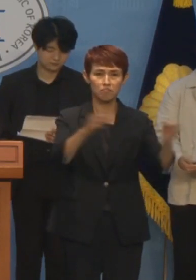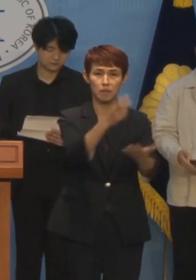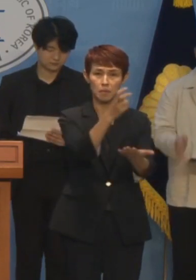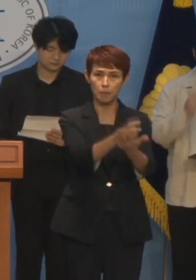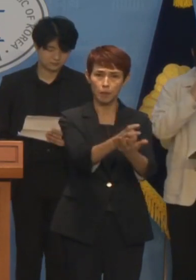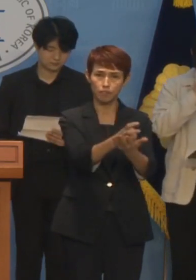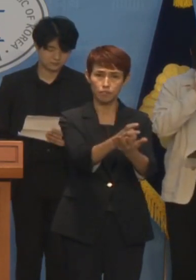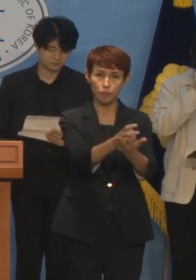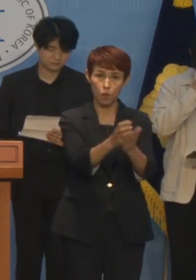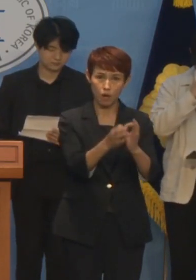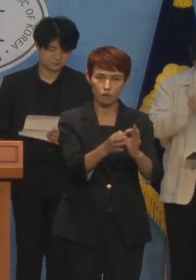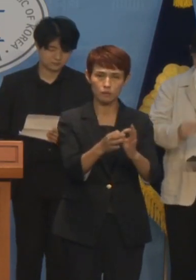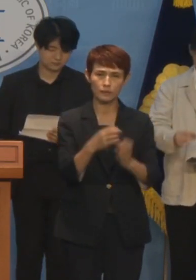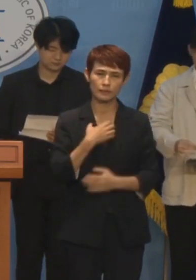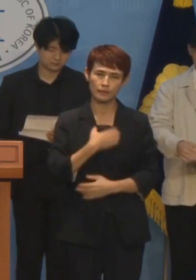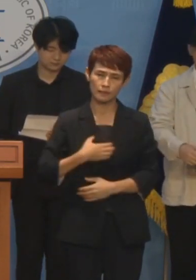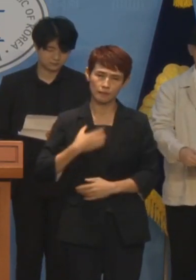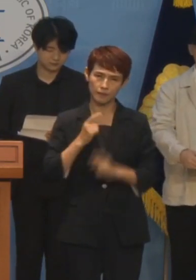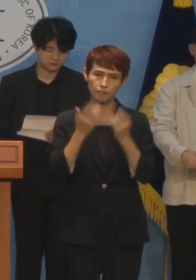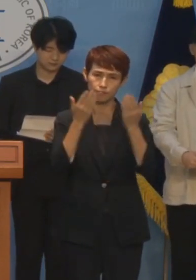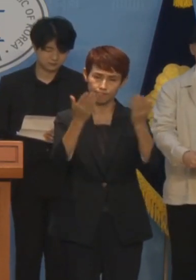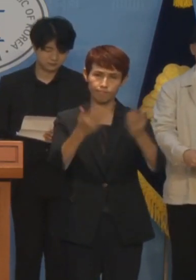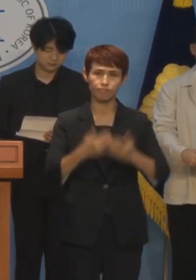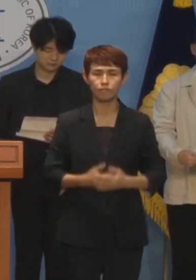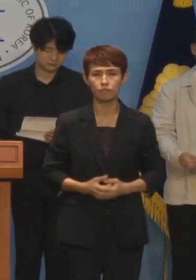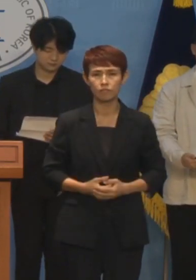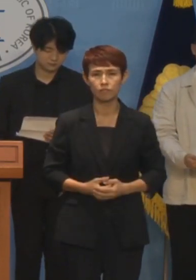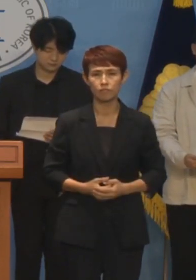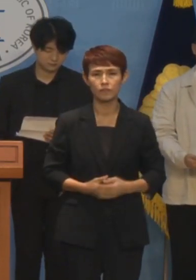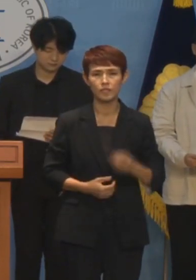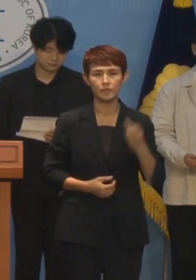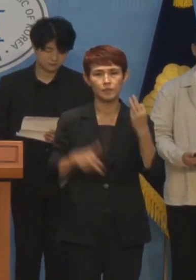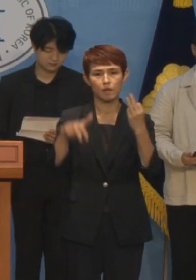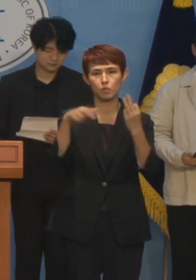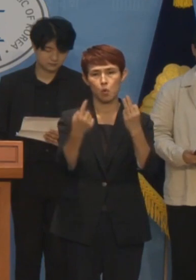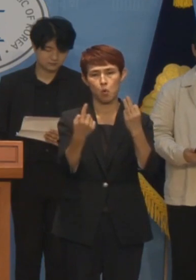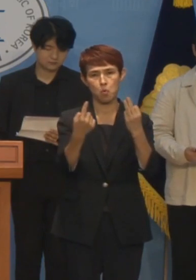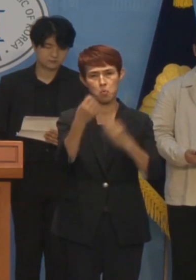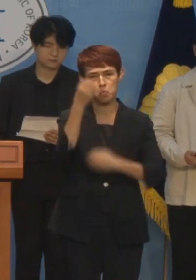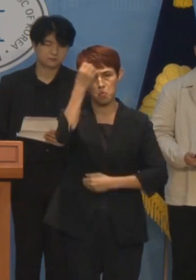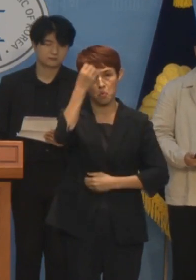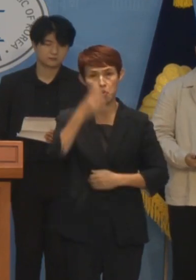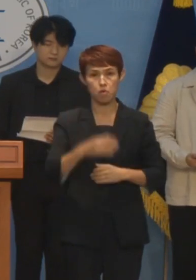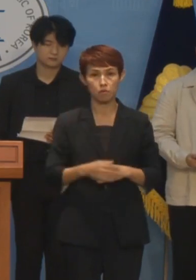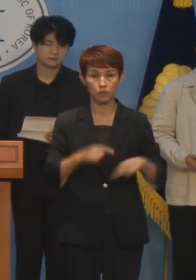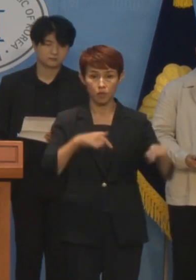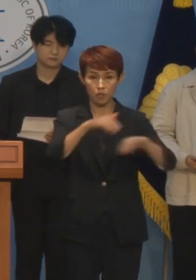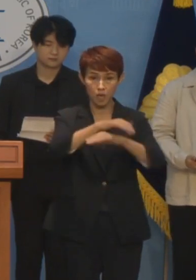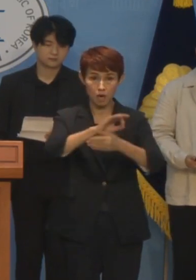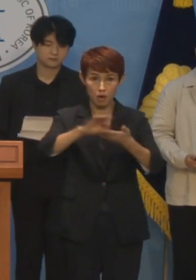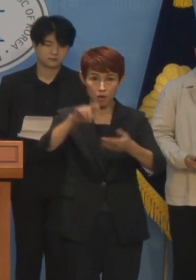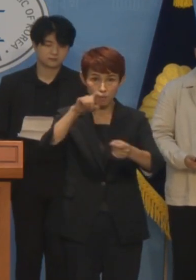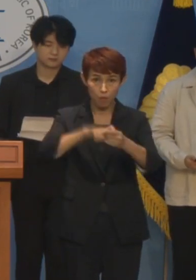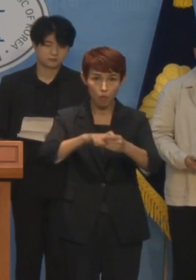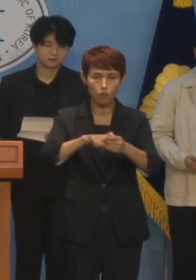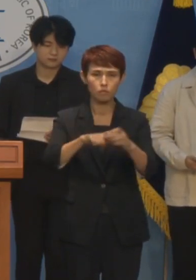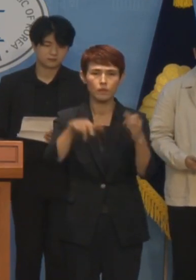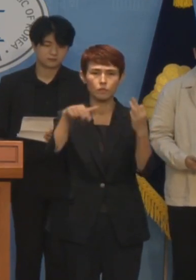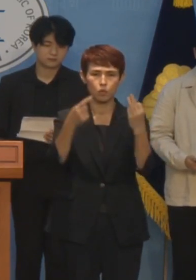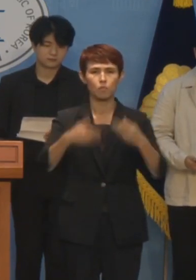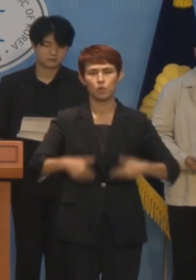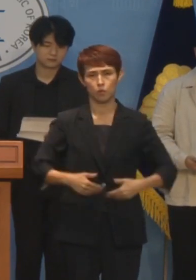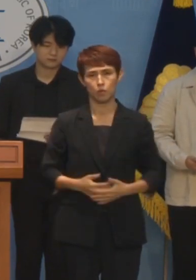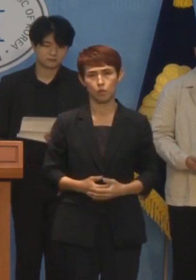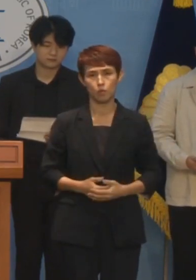강행에 대한 우려의 말씀을 드리고 싶습니다. 13조 원 해당 정책을 수행하기 위해 드는 비용입니다. 하지만